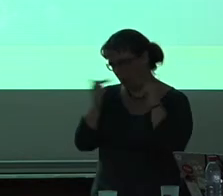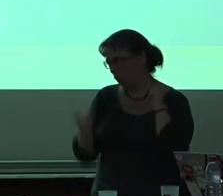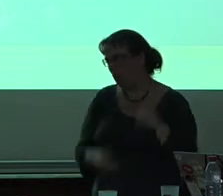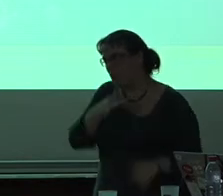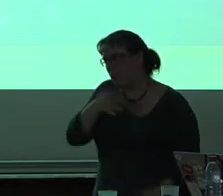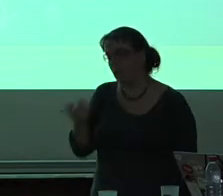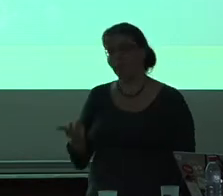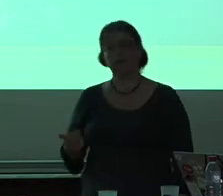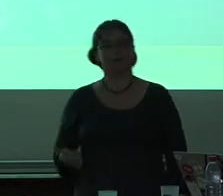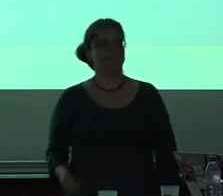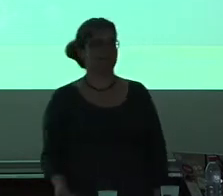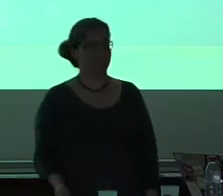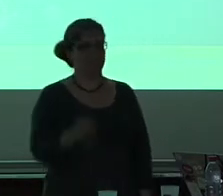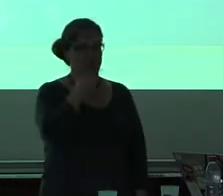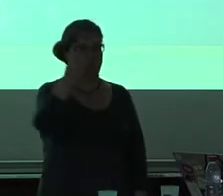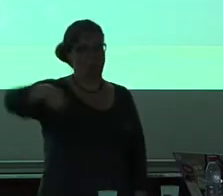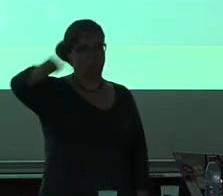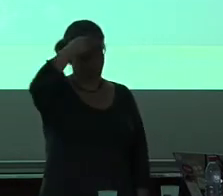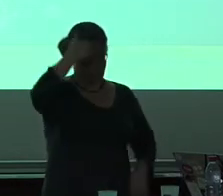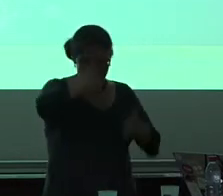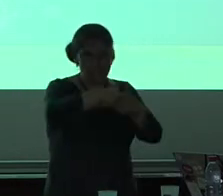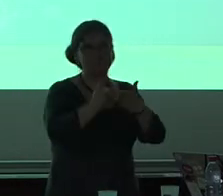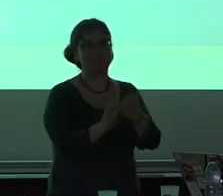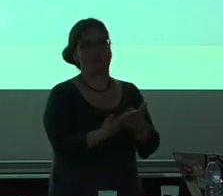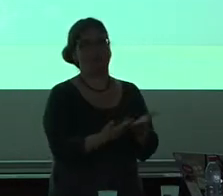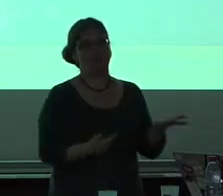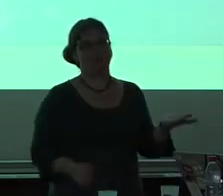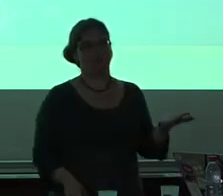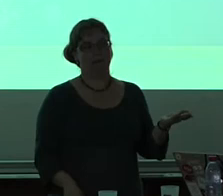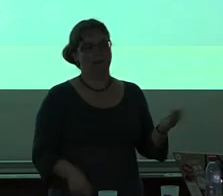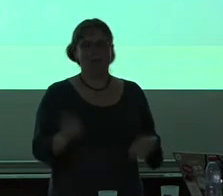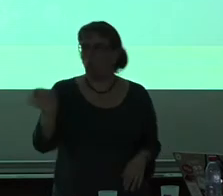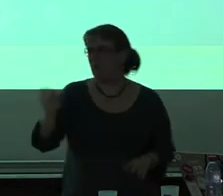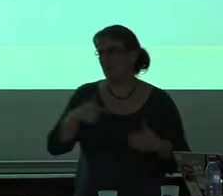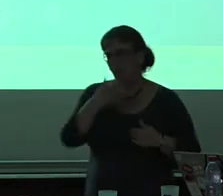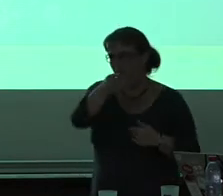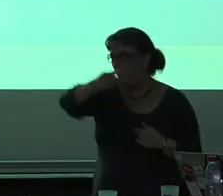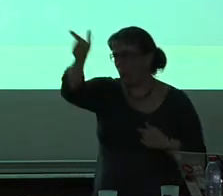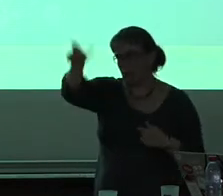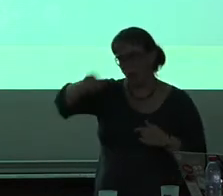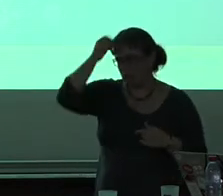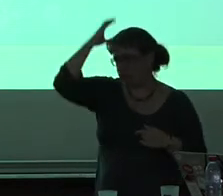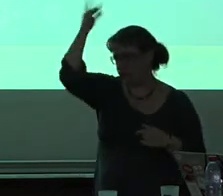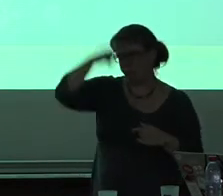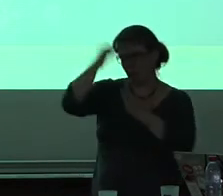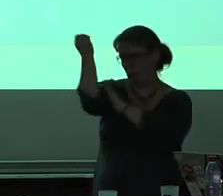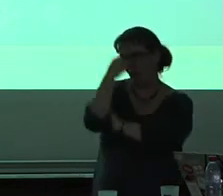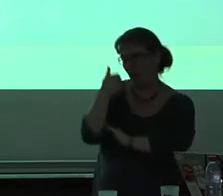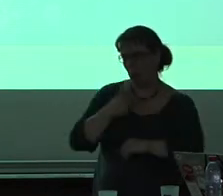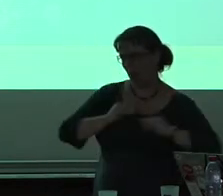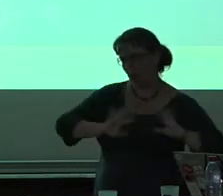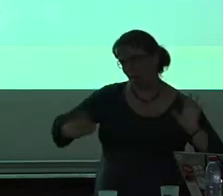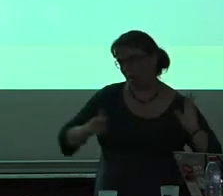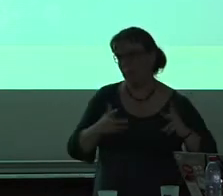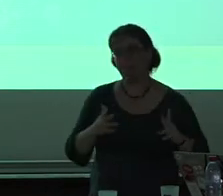vidéo, je suis pas sûre, je préfère laisser ça à ceux qui savent. Ah oui, mais ceux qui savent, ils ont bien appris un jour. Et le meilleur moyen d'apprendre,